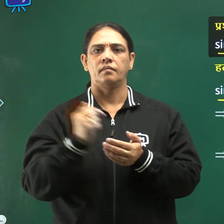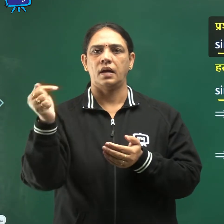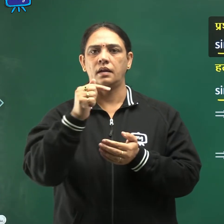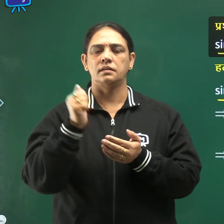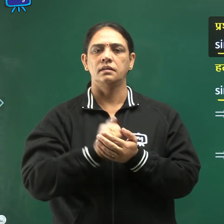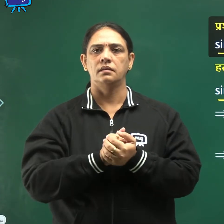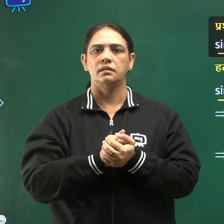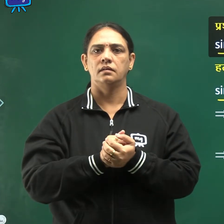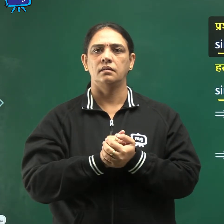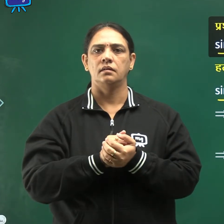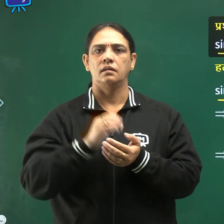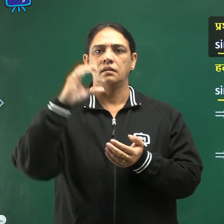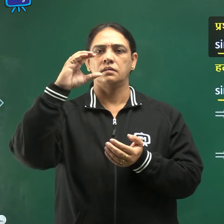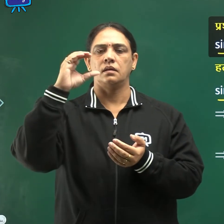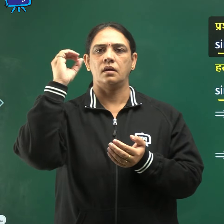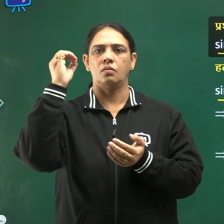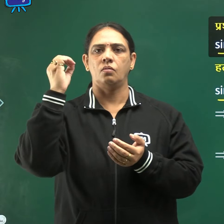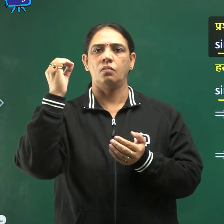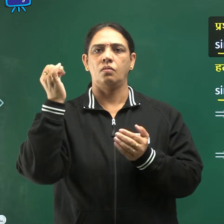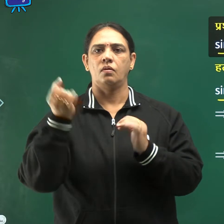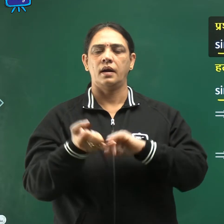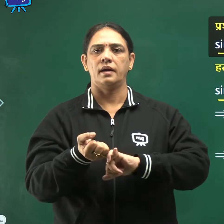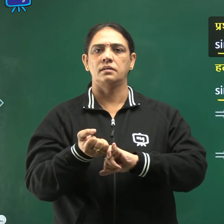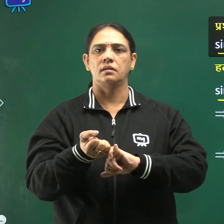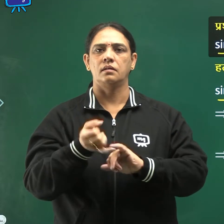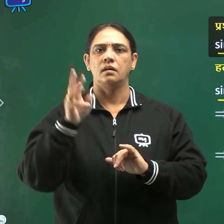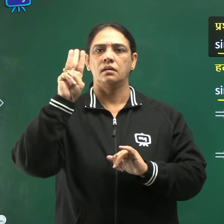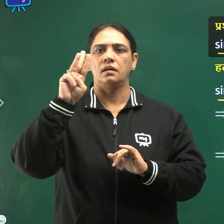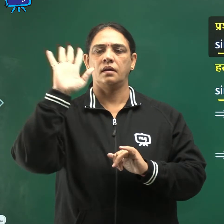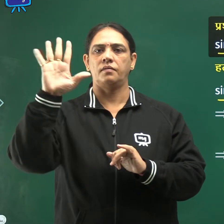माइनस कॉस 35 डिग्री